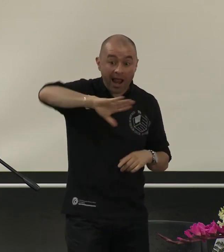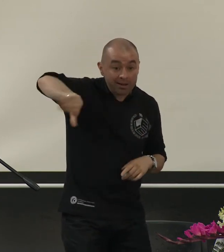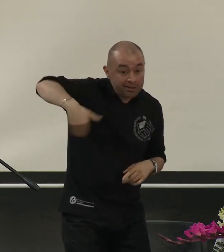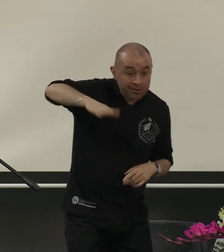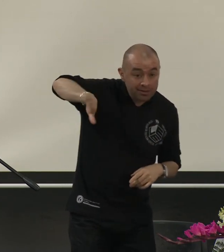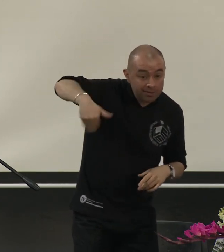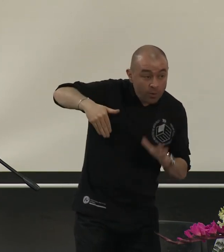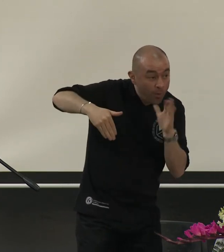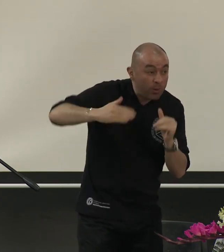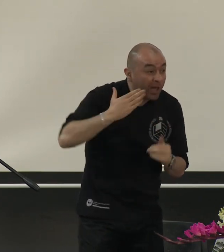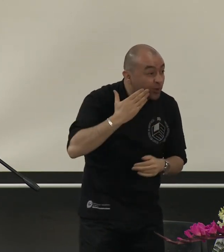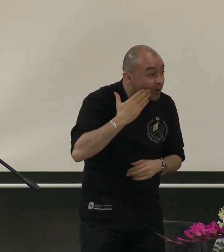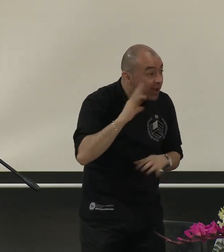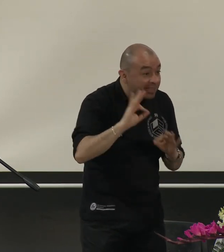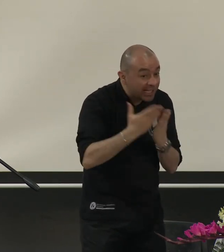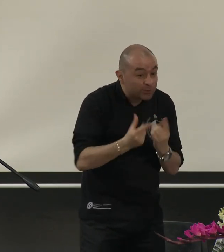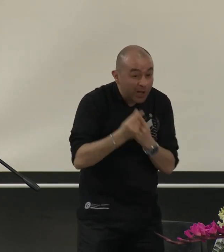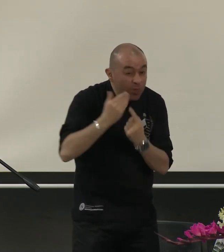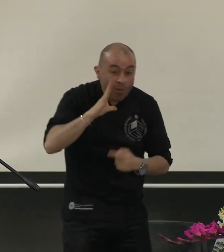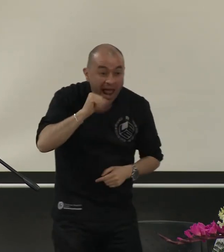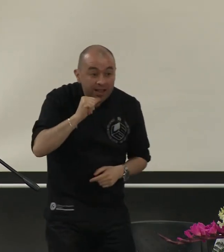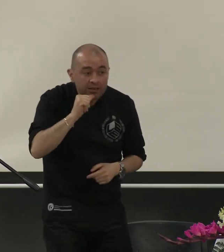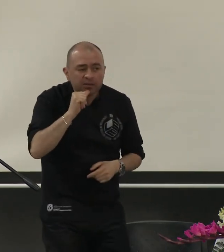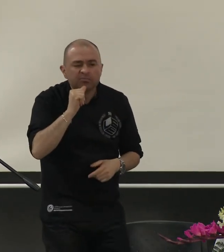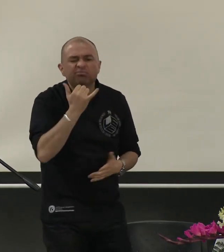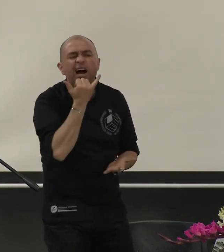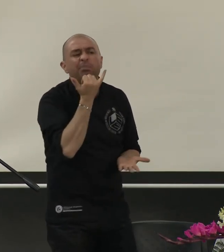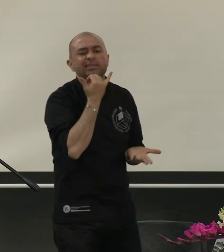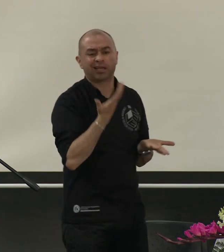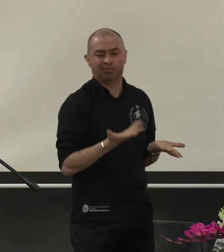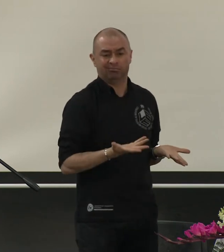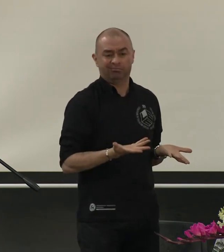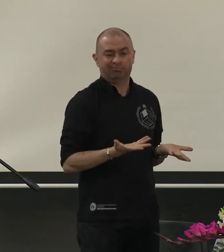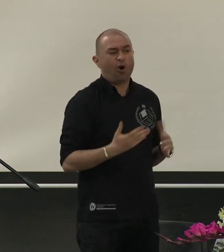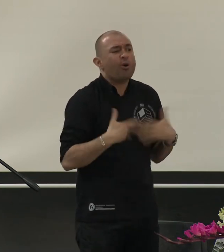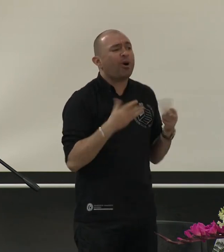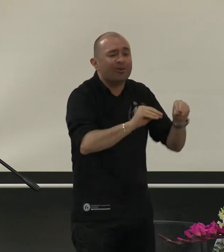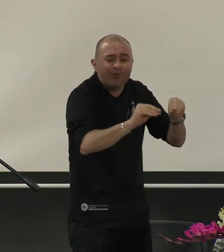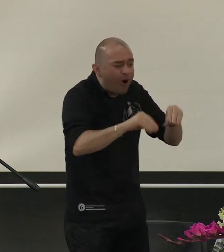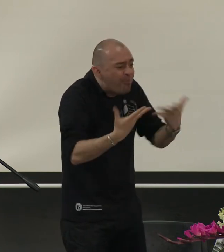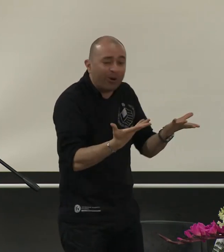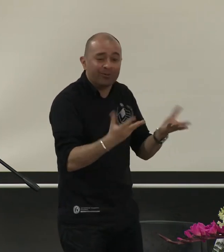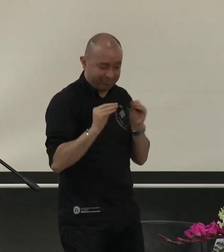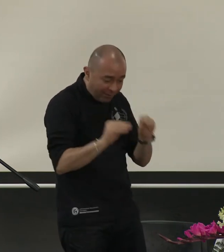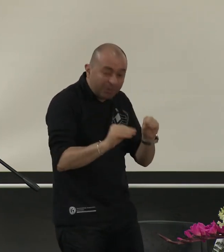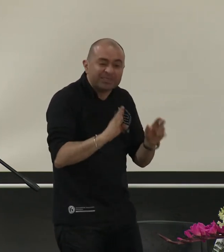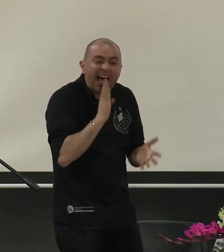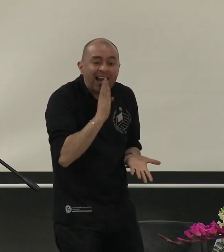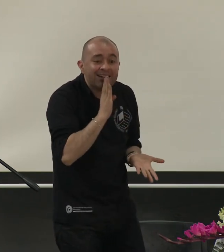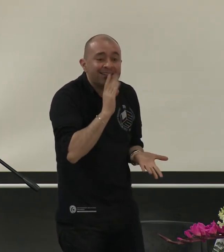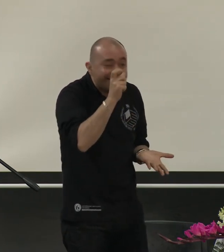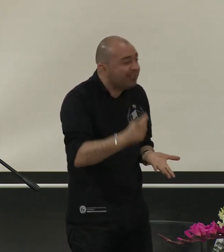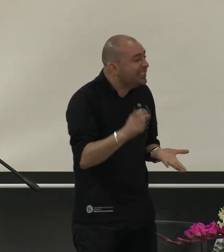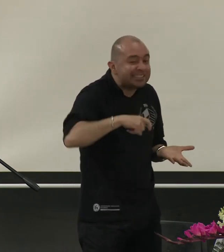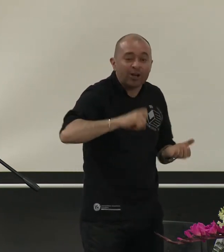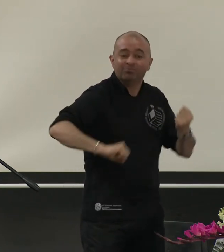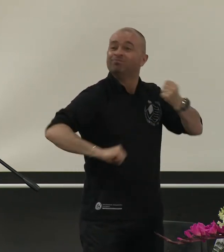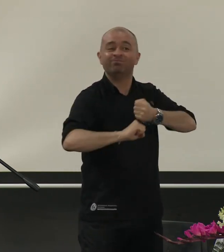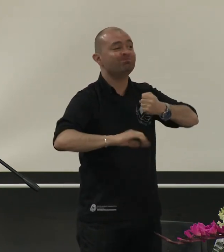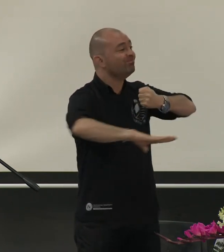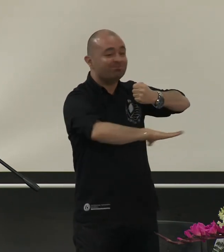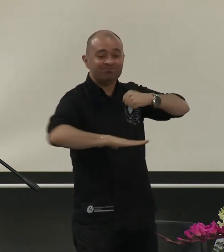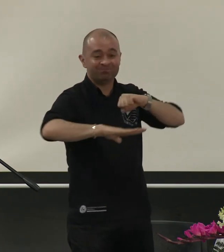colombiano necesitamos profesionales necesitamos educadores especiales competentes